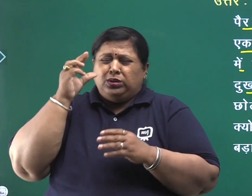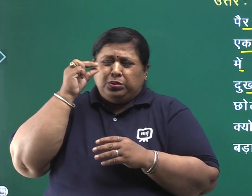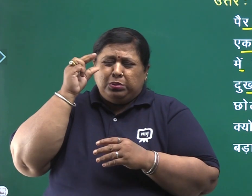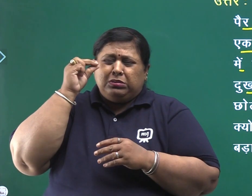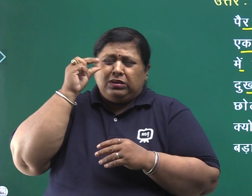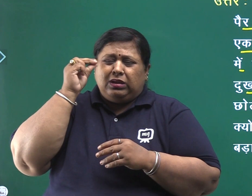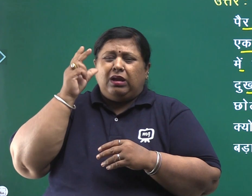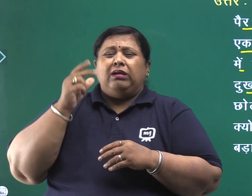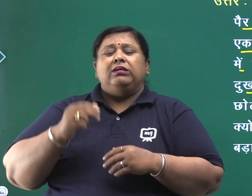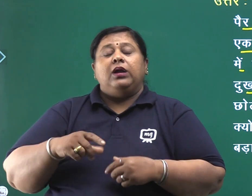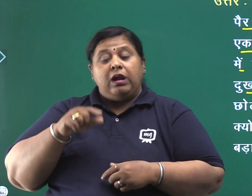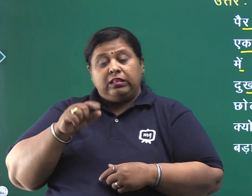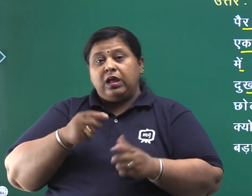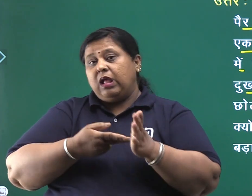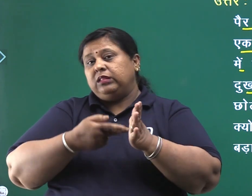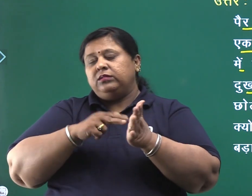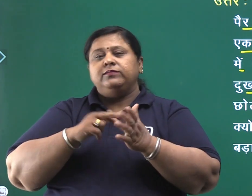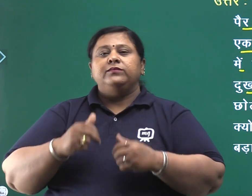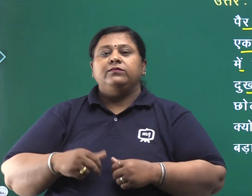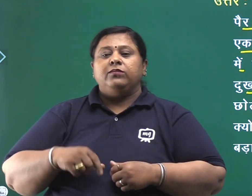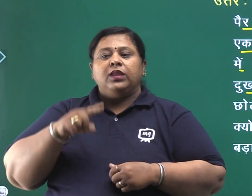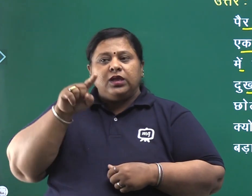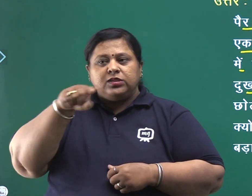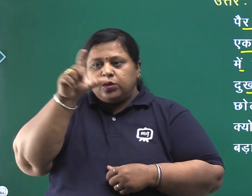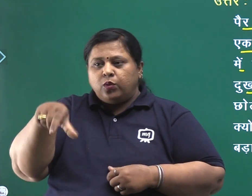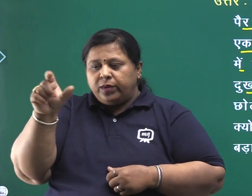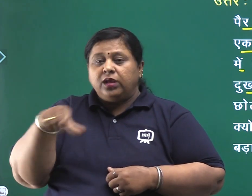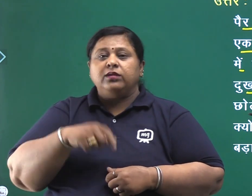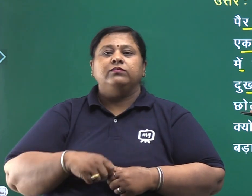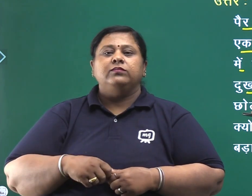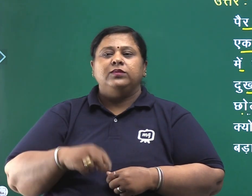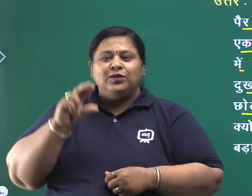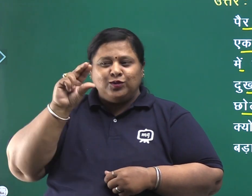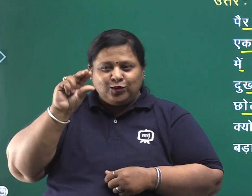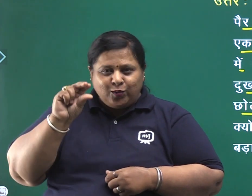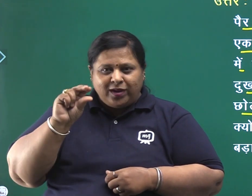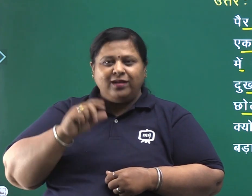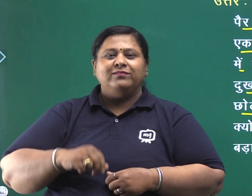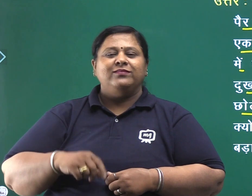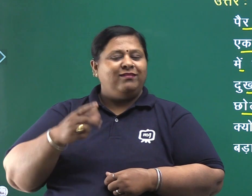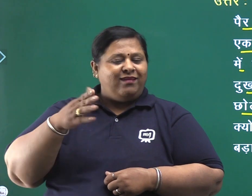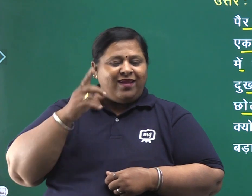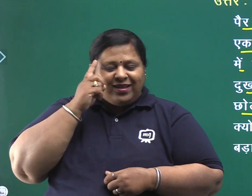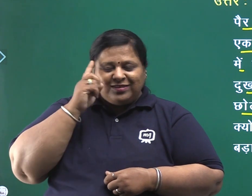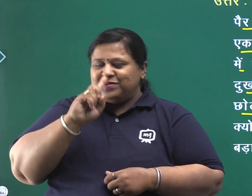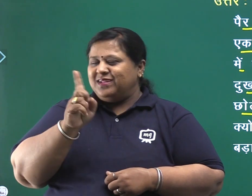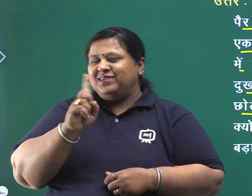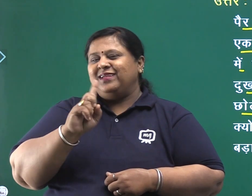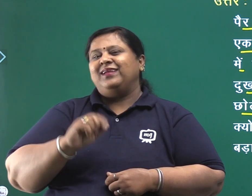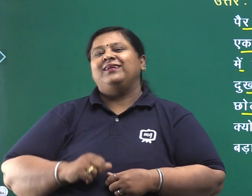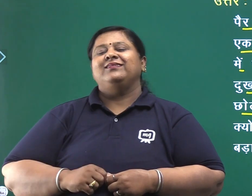है। अर्थात किसी को भी छोटा नहीं समझना